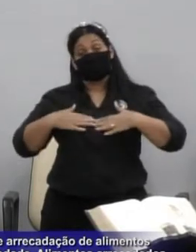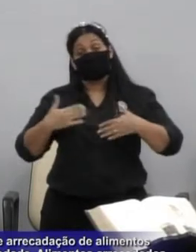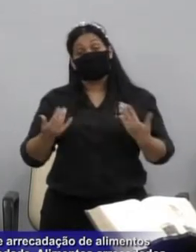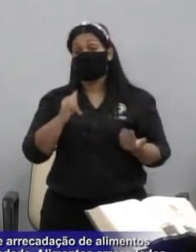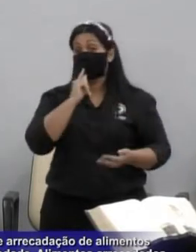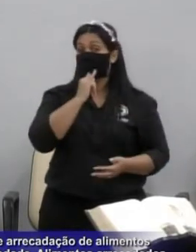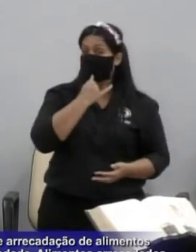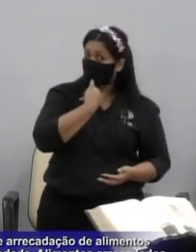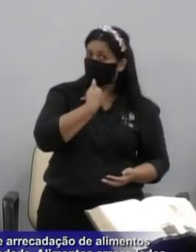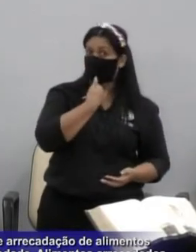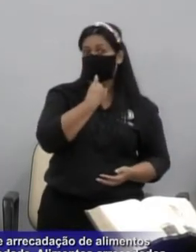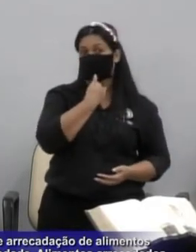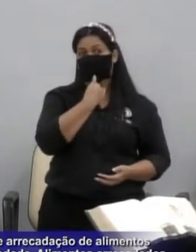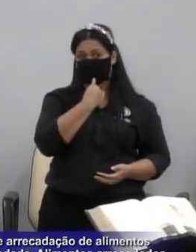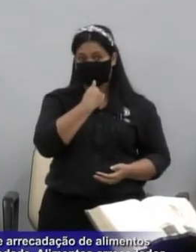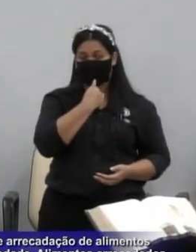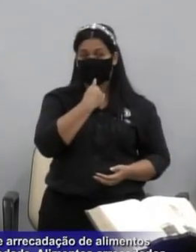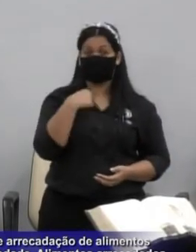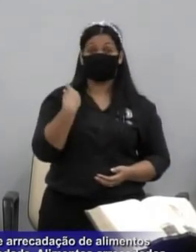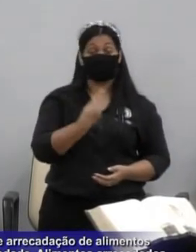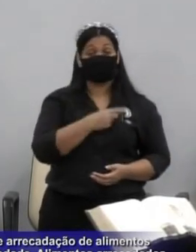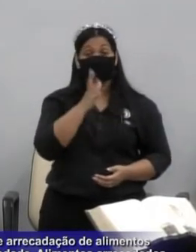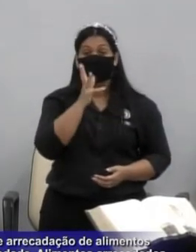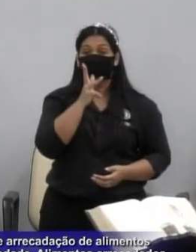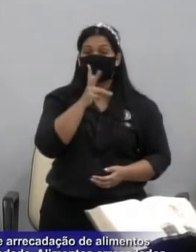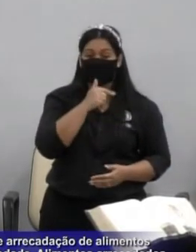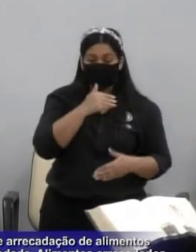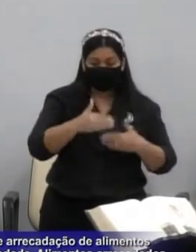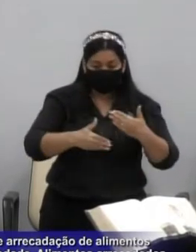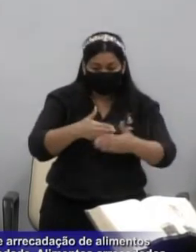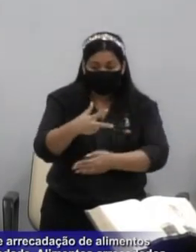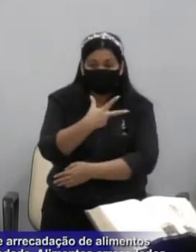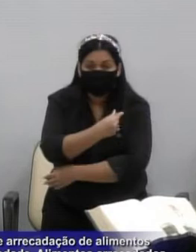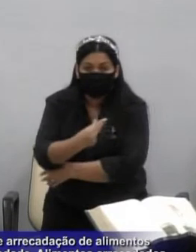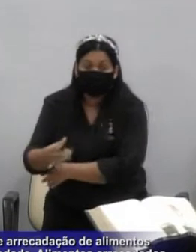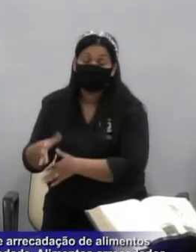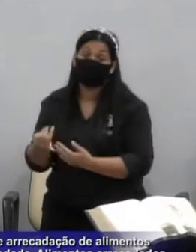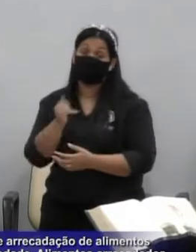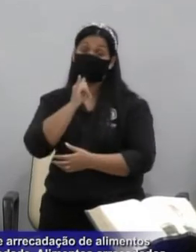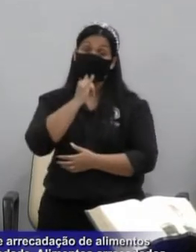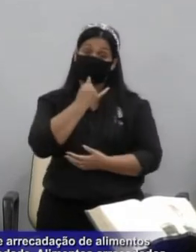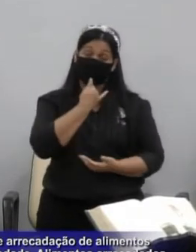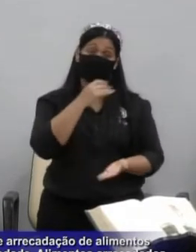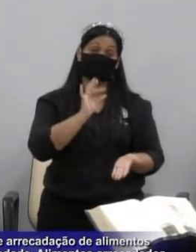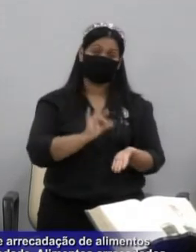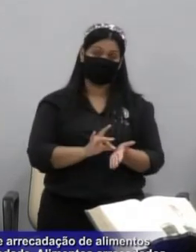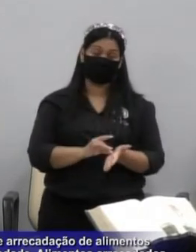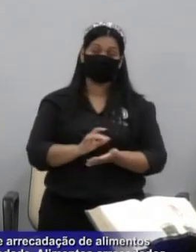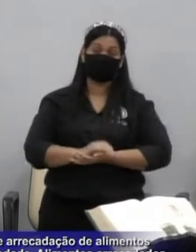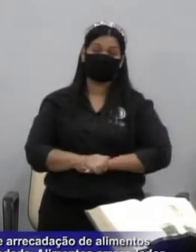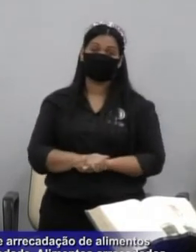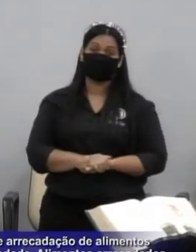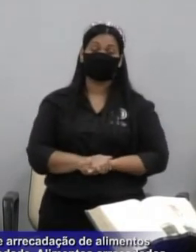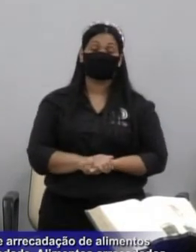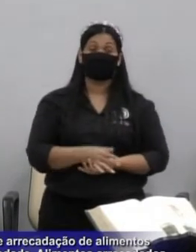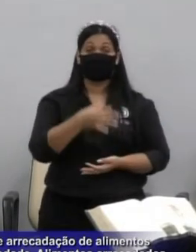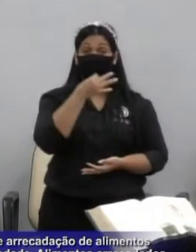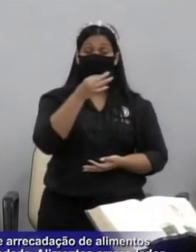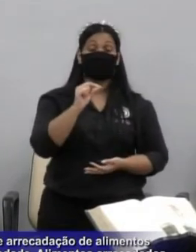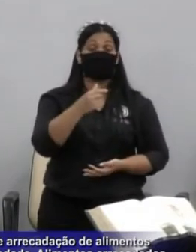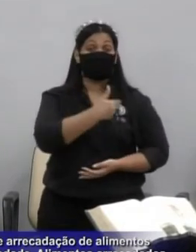infelizmente, nós estamos gatinhando em relação à vacina, é lamentável isso. Eu acho que o governo